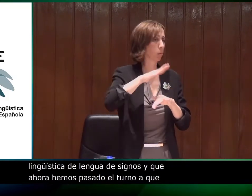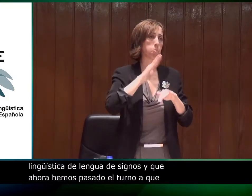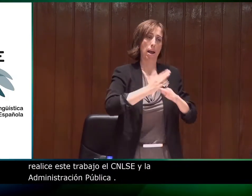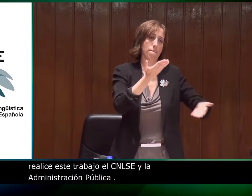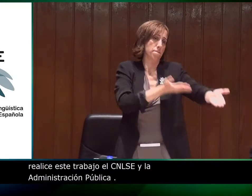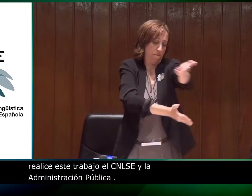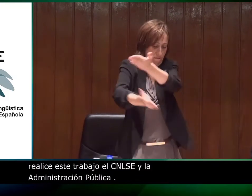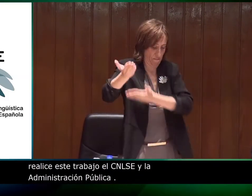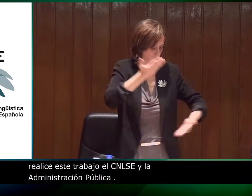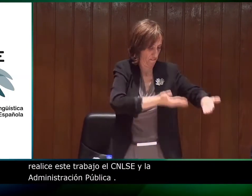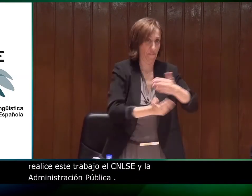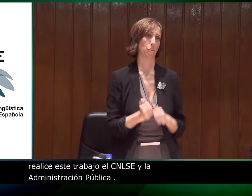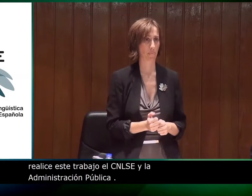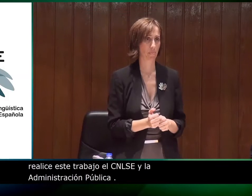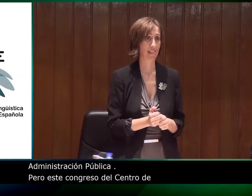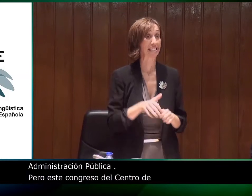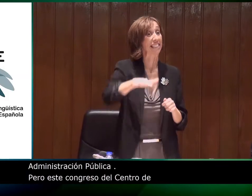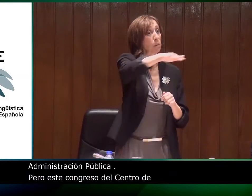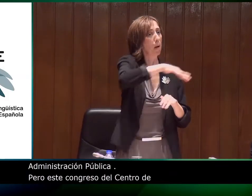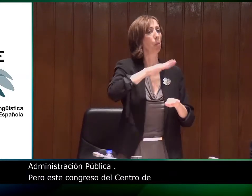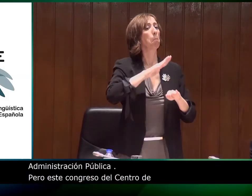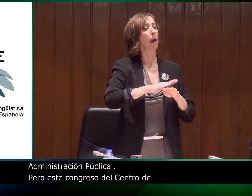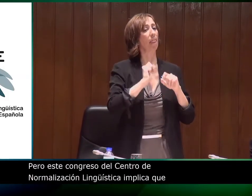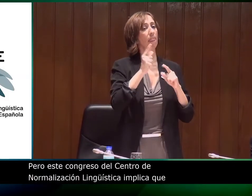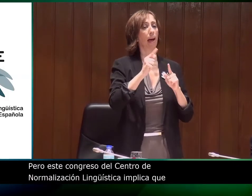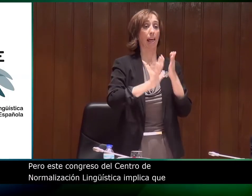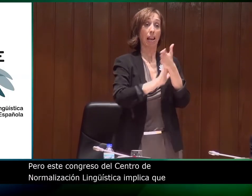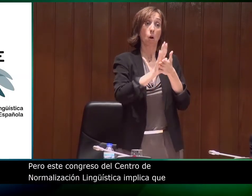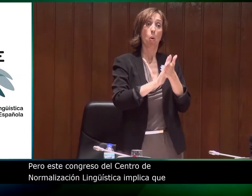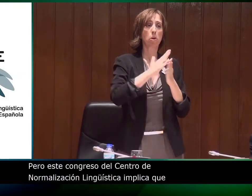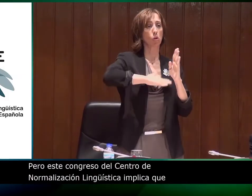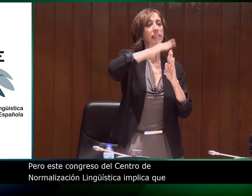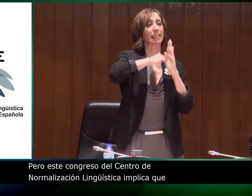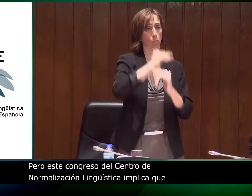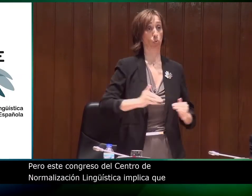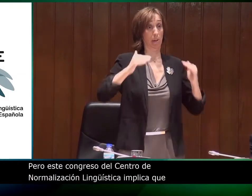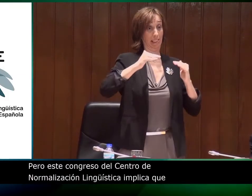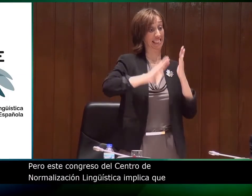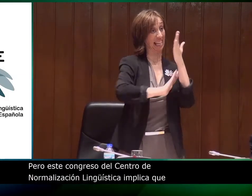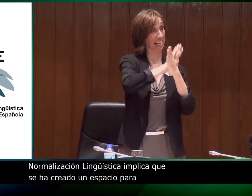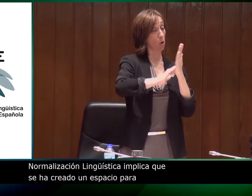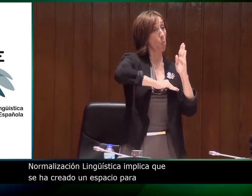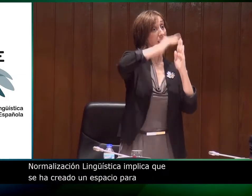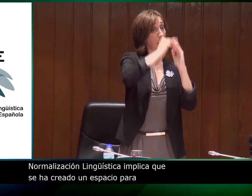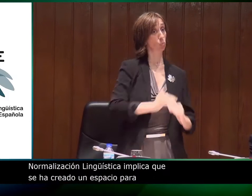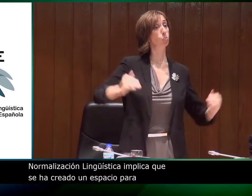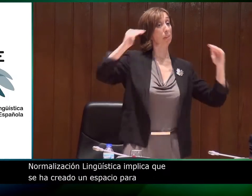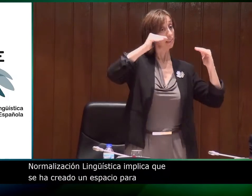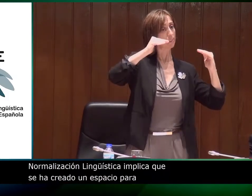un espacio para interactuar un espacio para dar a la lengua de signos un estatus